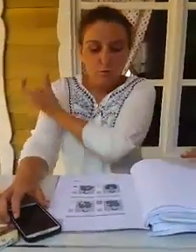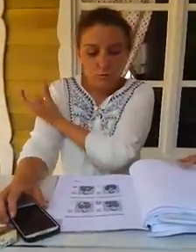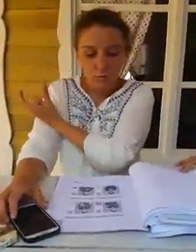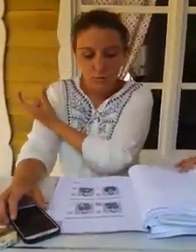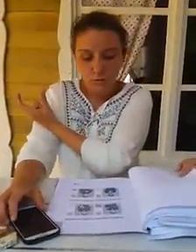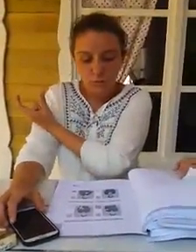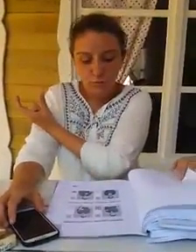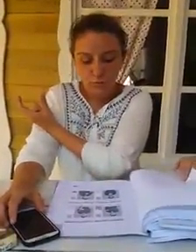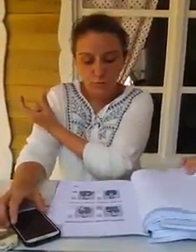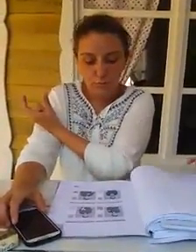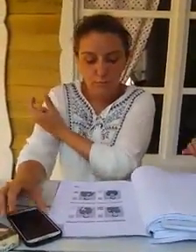Yurt.